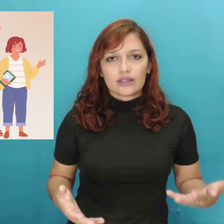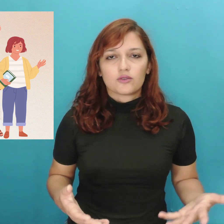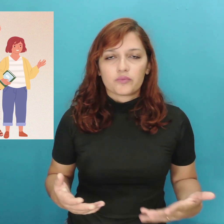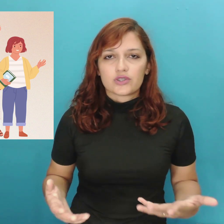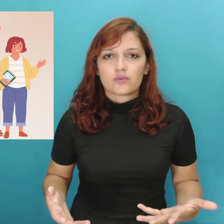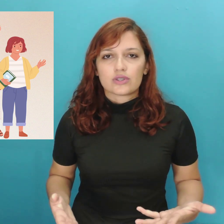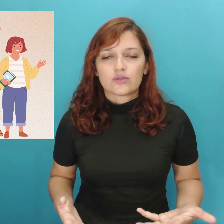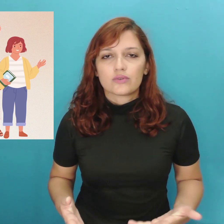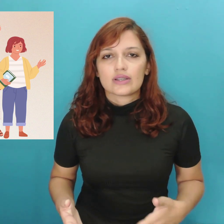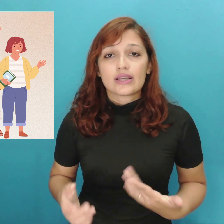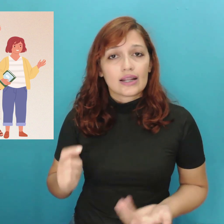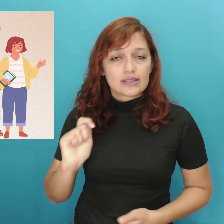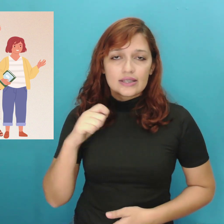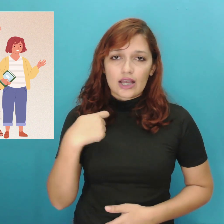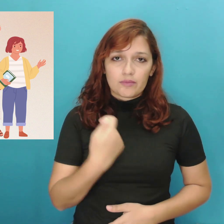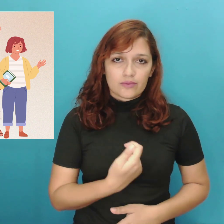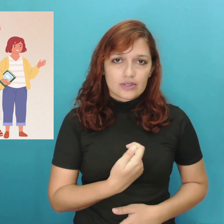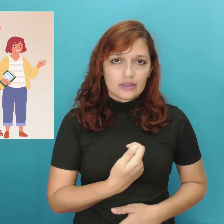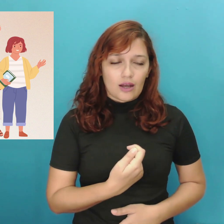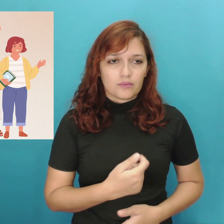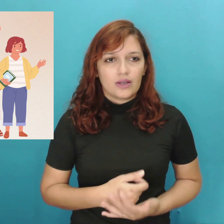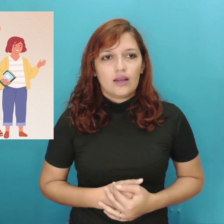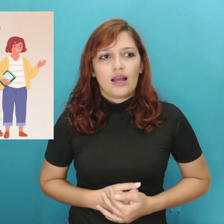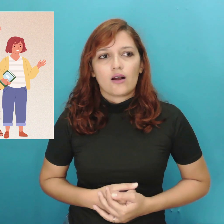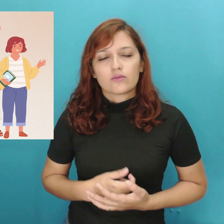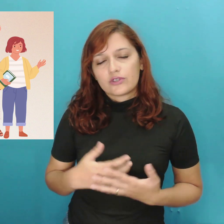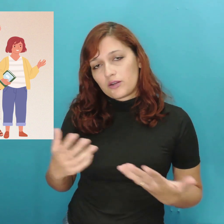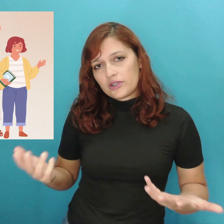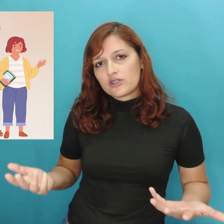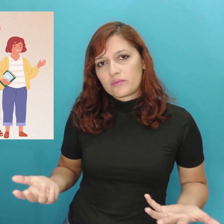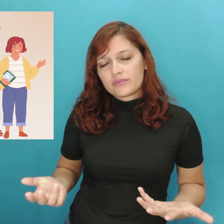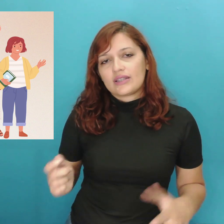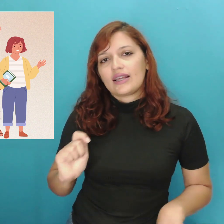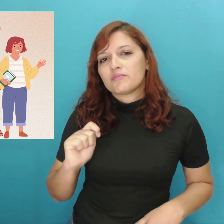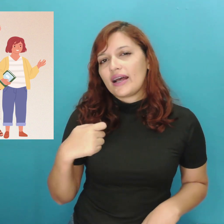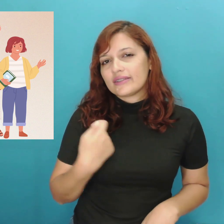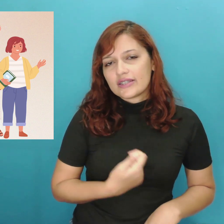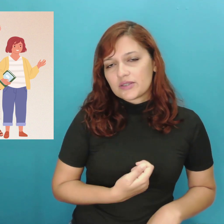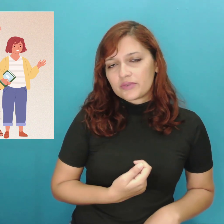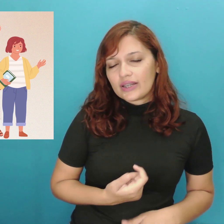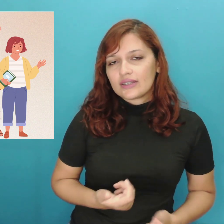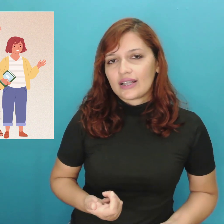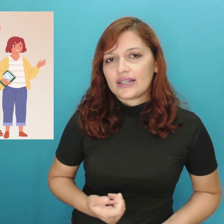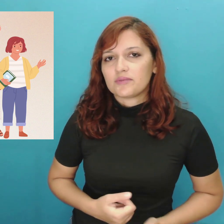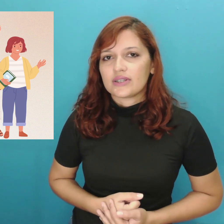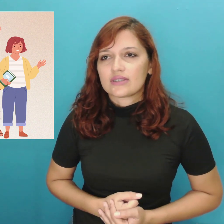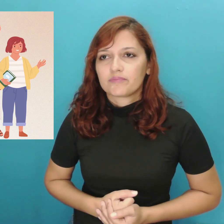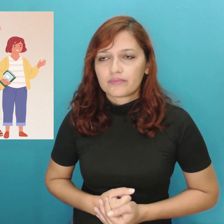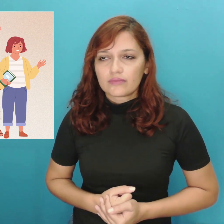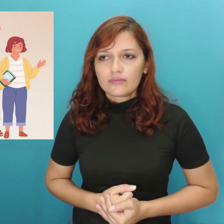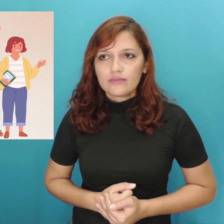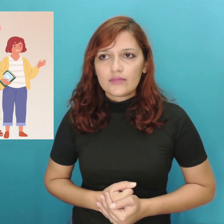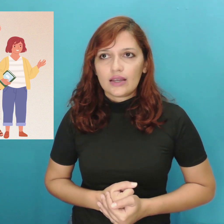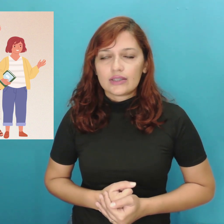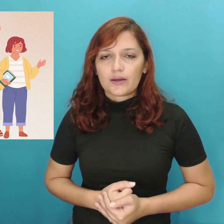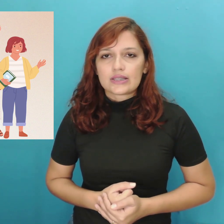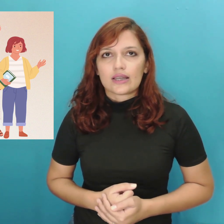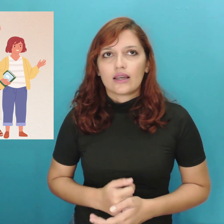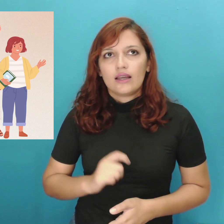com pessoas surdas, elas recebem um sinal. Geralmente chamamos até de batismo, né? Na Libras. Então, assim,